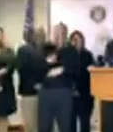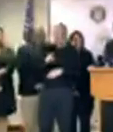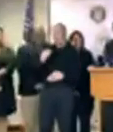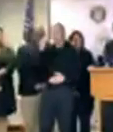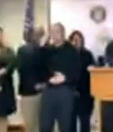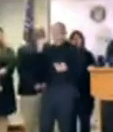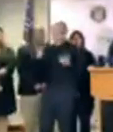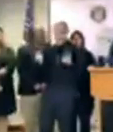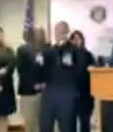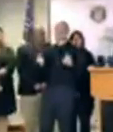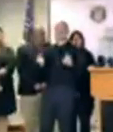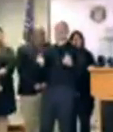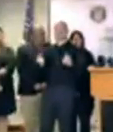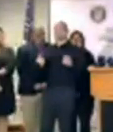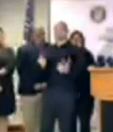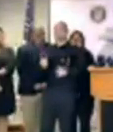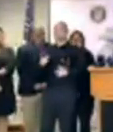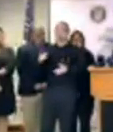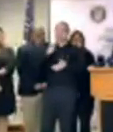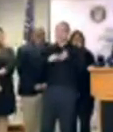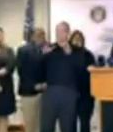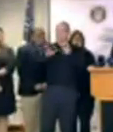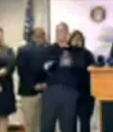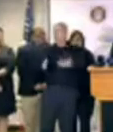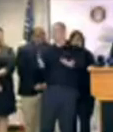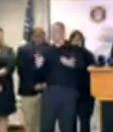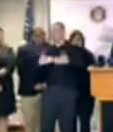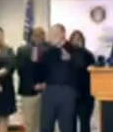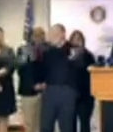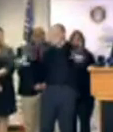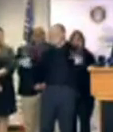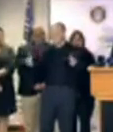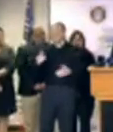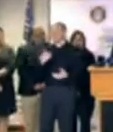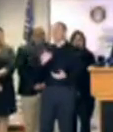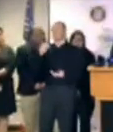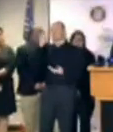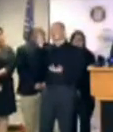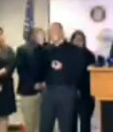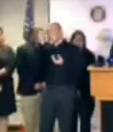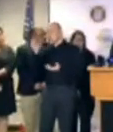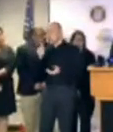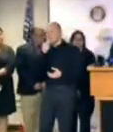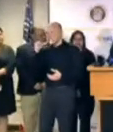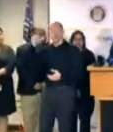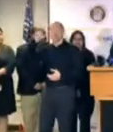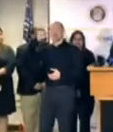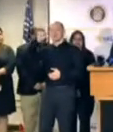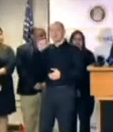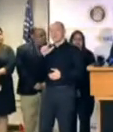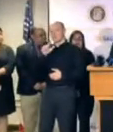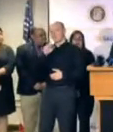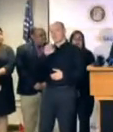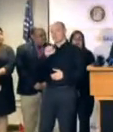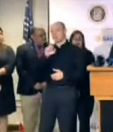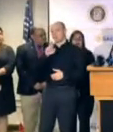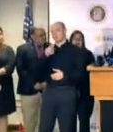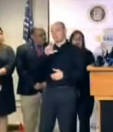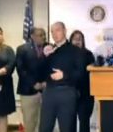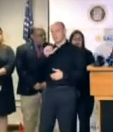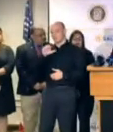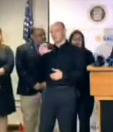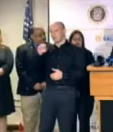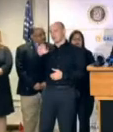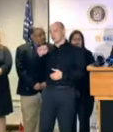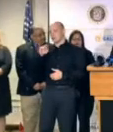mencionó muy bien el secretario de Asuntos Públicos, quiero informar que el día de ayer un barco, el nombre es el MS Rivera de Oceanic Cruises, que es lo que